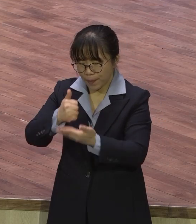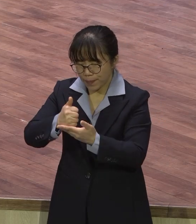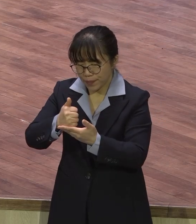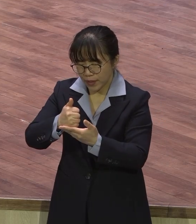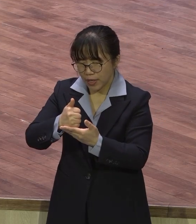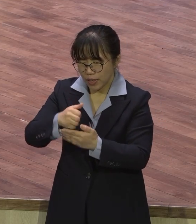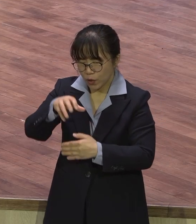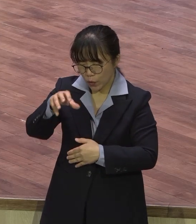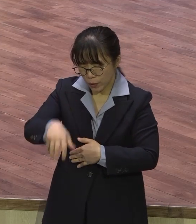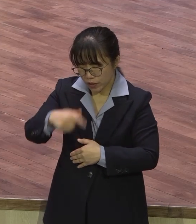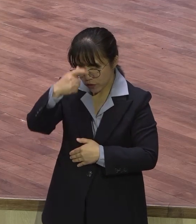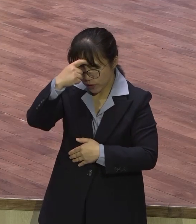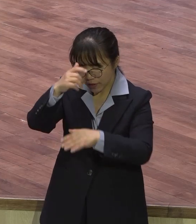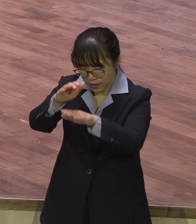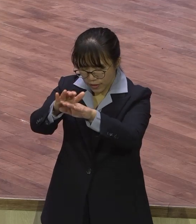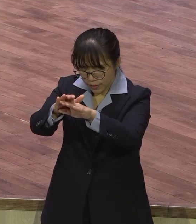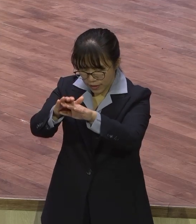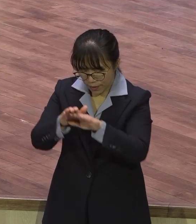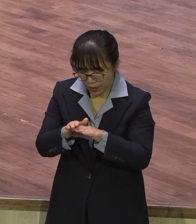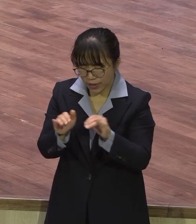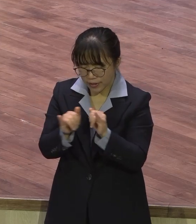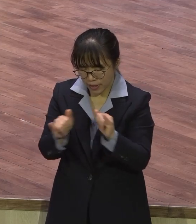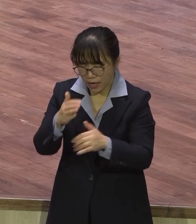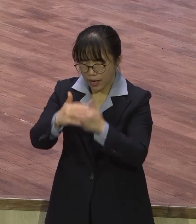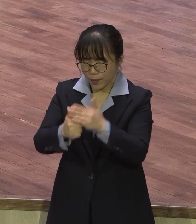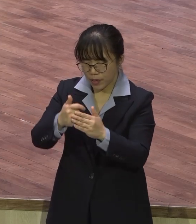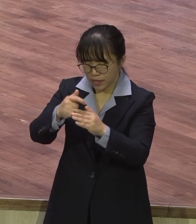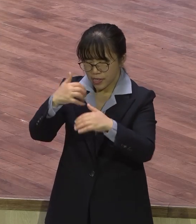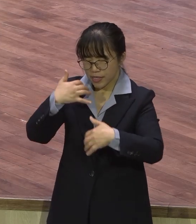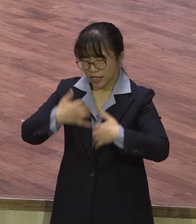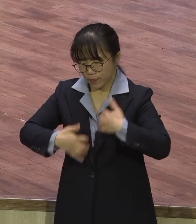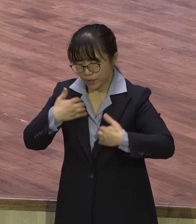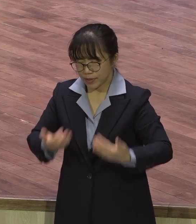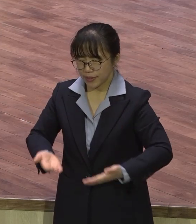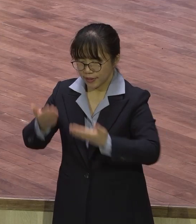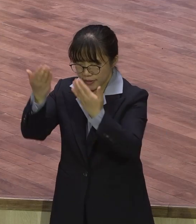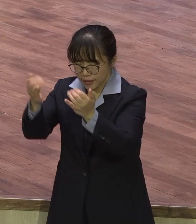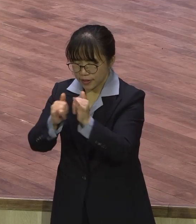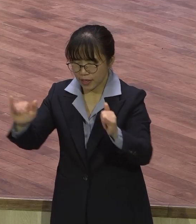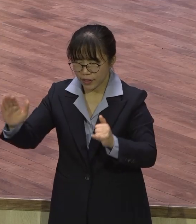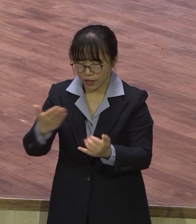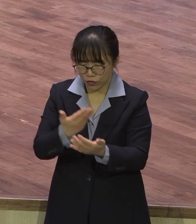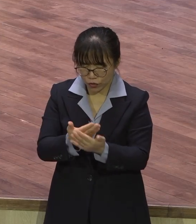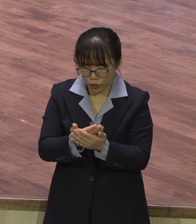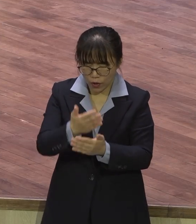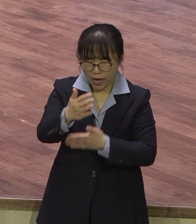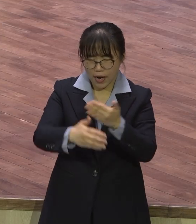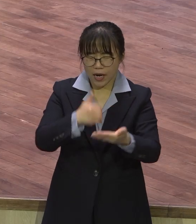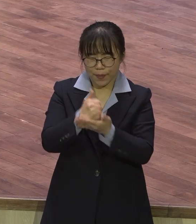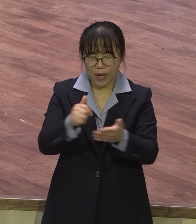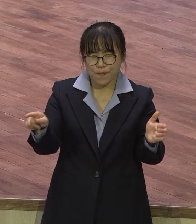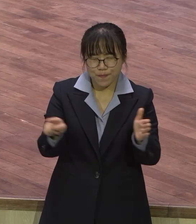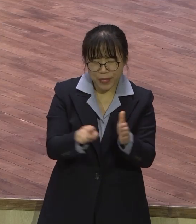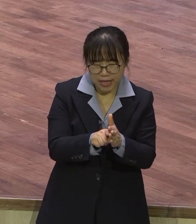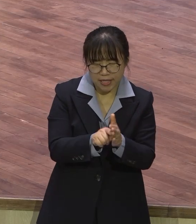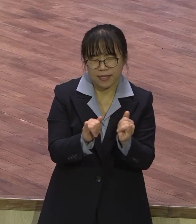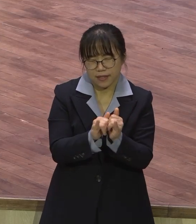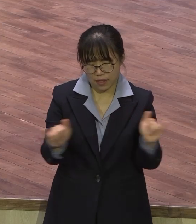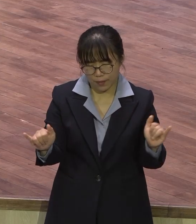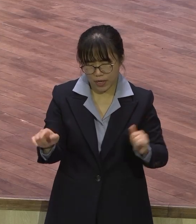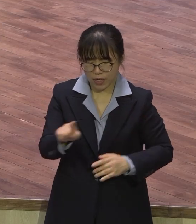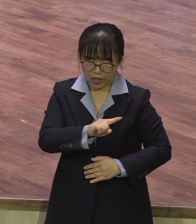믿음 가지고 하나님을 기쁘게 하는 성도를 되게도와 주옵소서 하나님을 믿는 사람이 가장